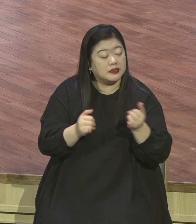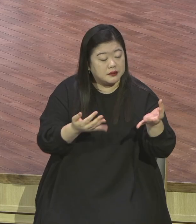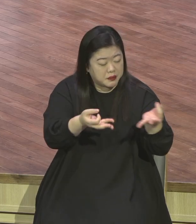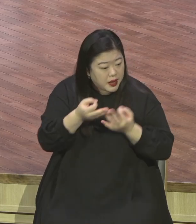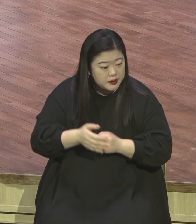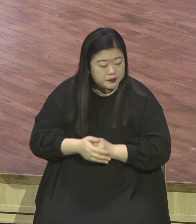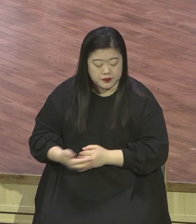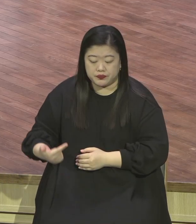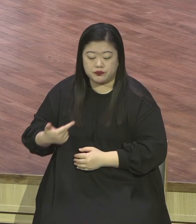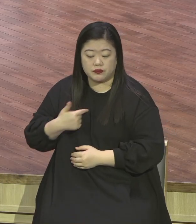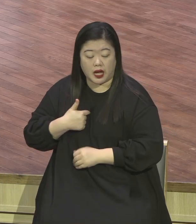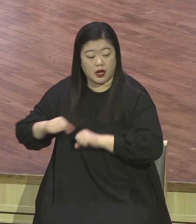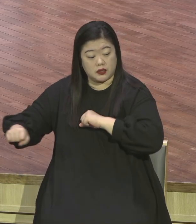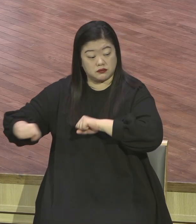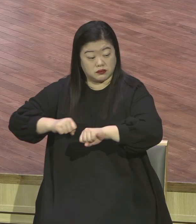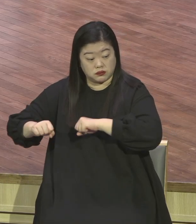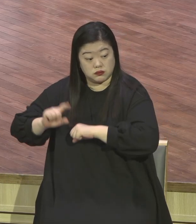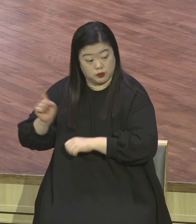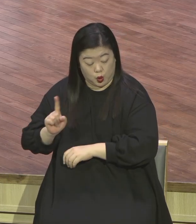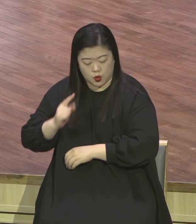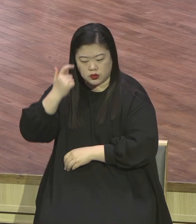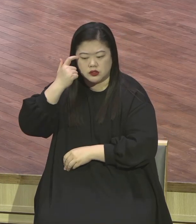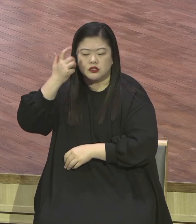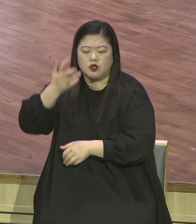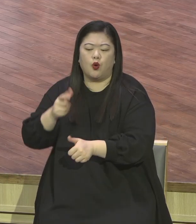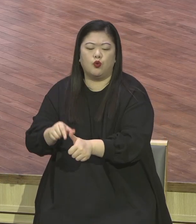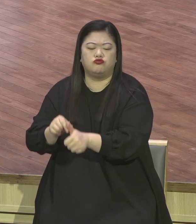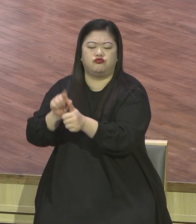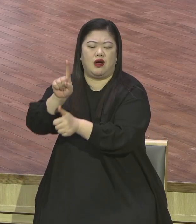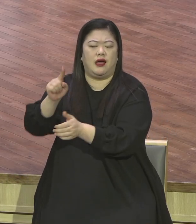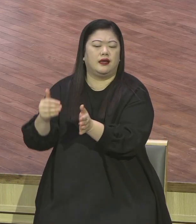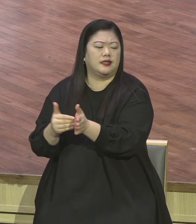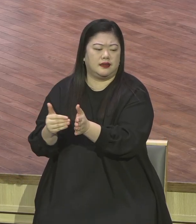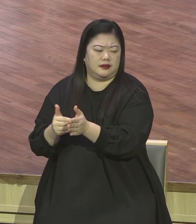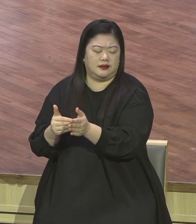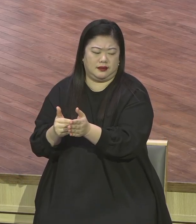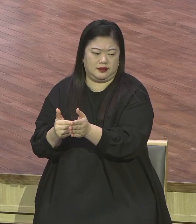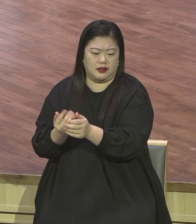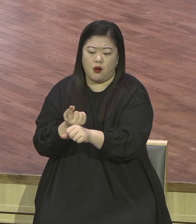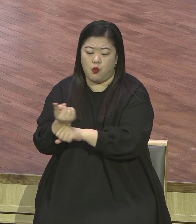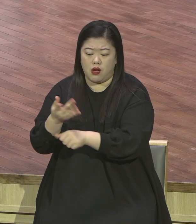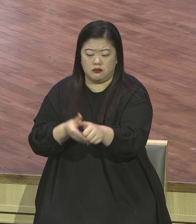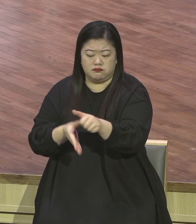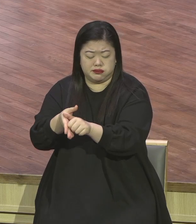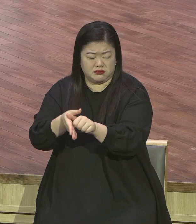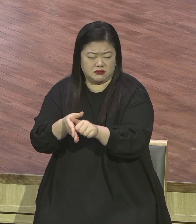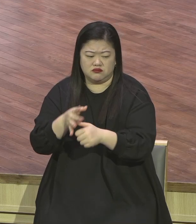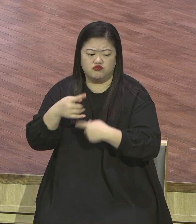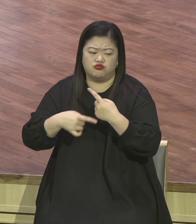한 영혼이라도 더 살리길 원하십니다 이게 예수님 마음이에요